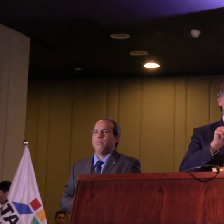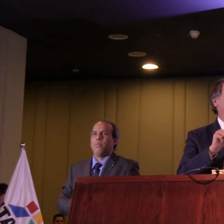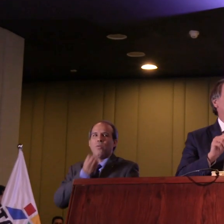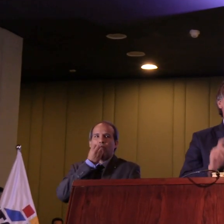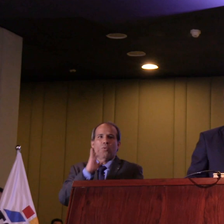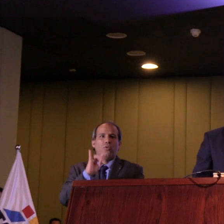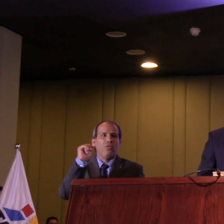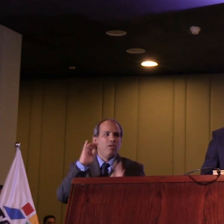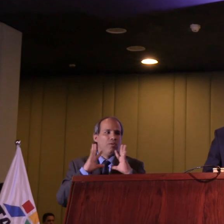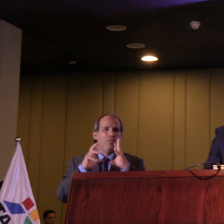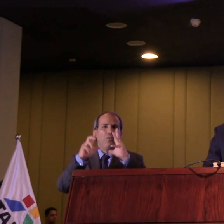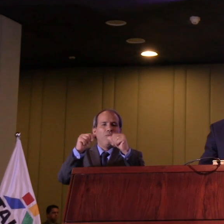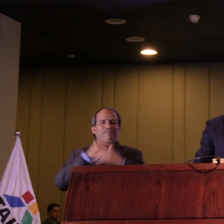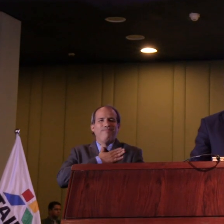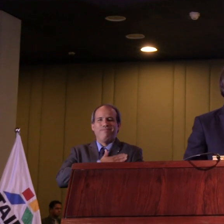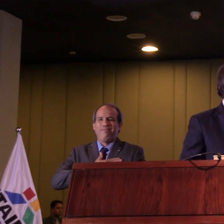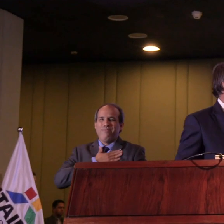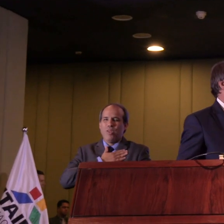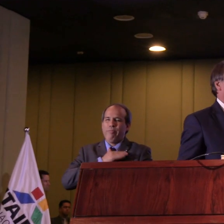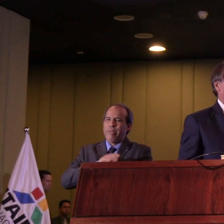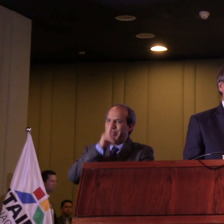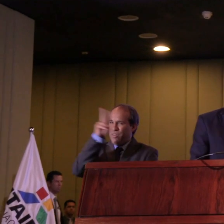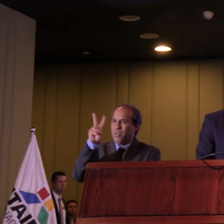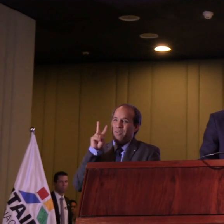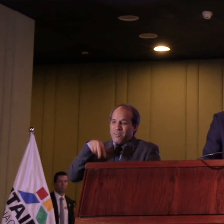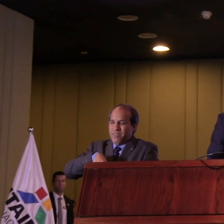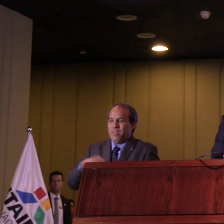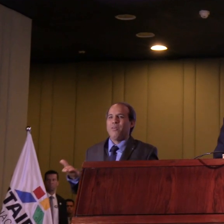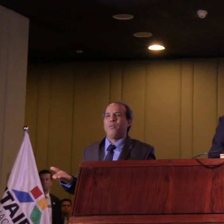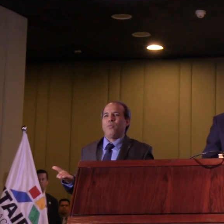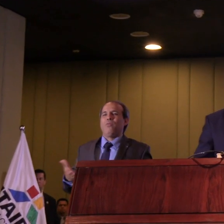Bom dia a todos. Uma satisfação muito grande estar aqui.